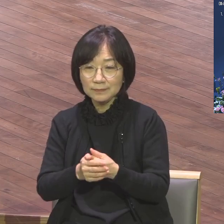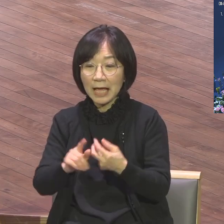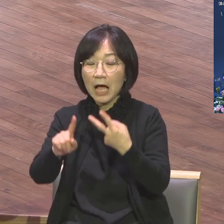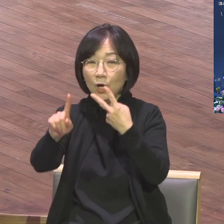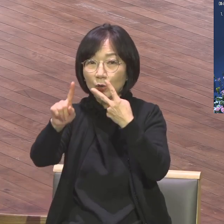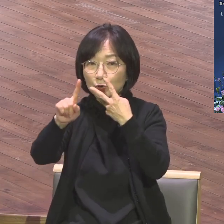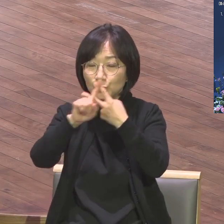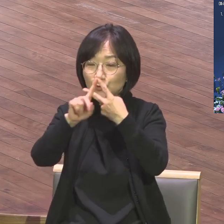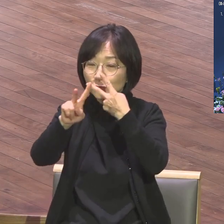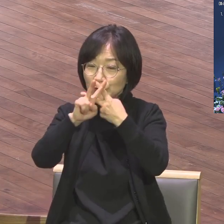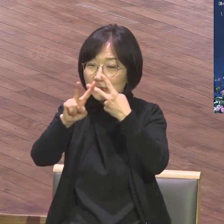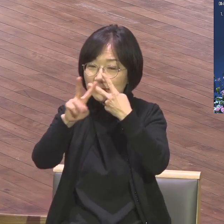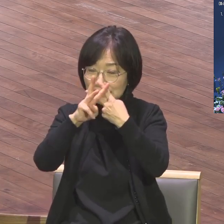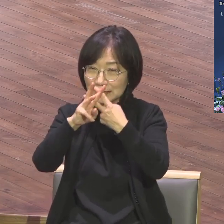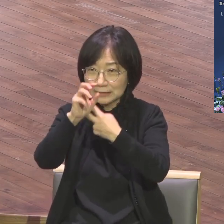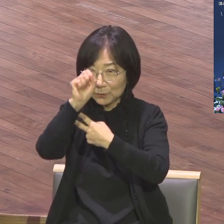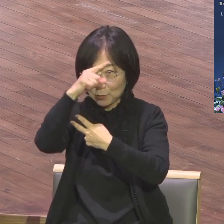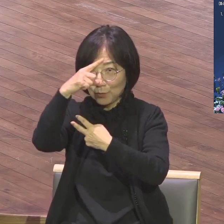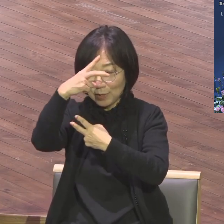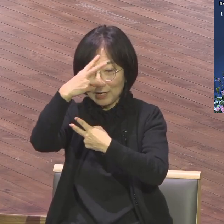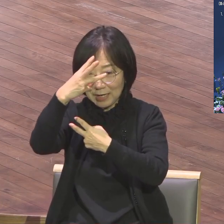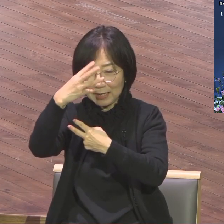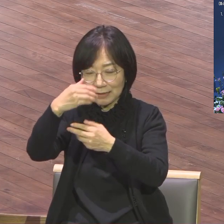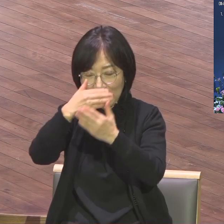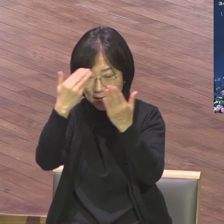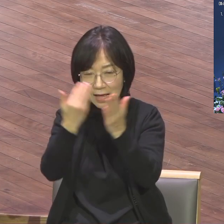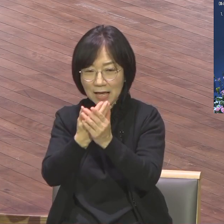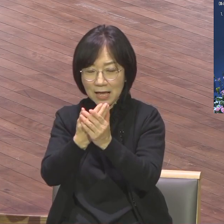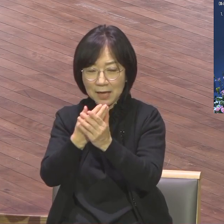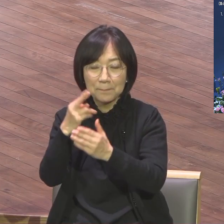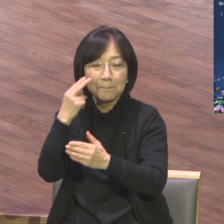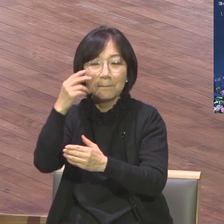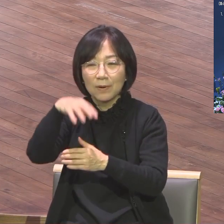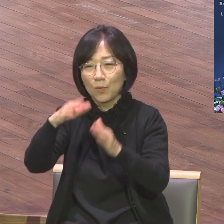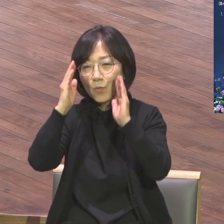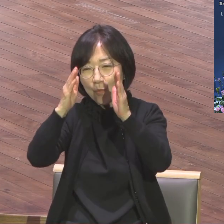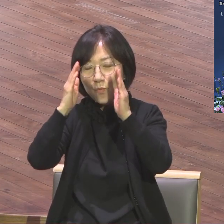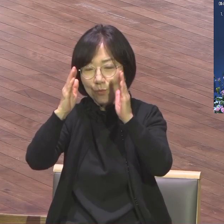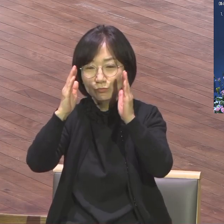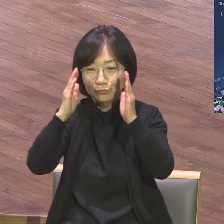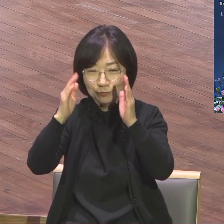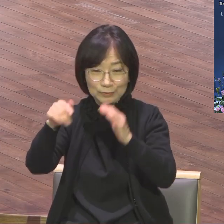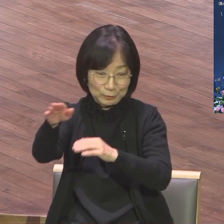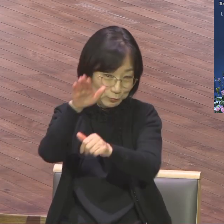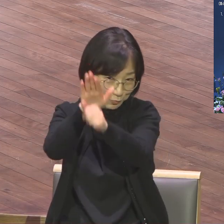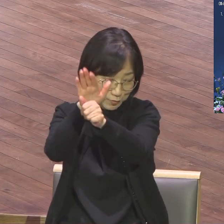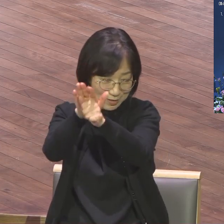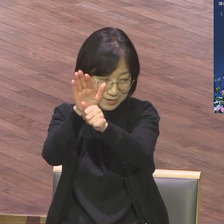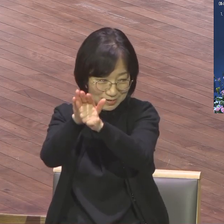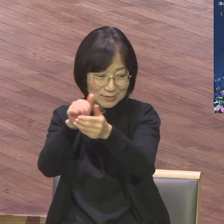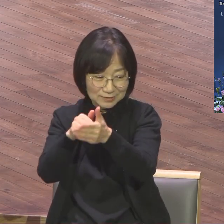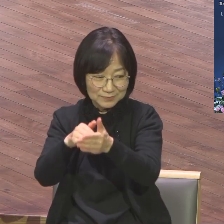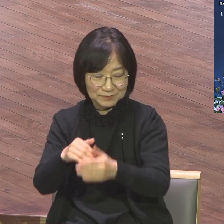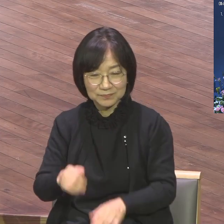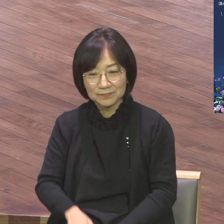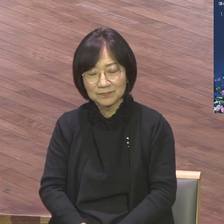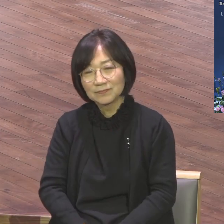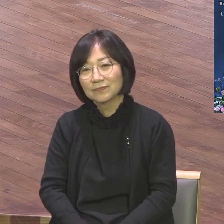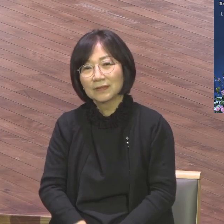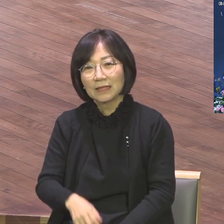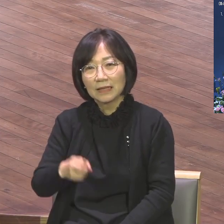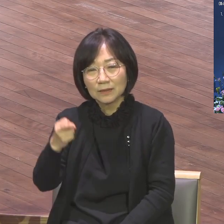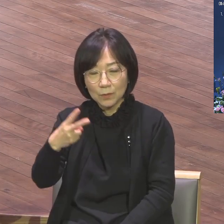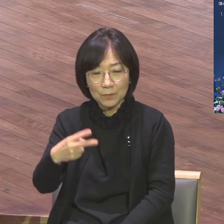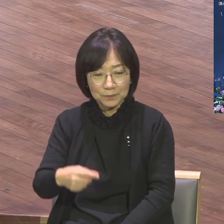중학교 3년을 계속해서 공부하도록 그래가지고 중학교를 거기 나왔지요. 고등학교 미국에서